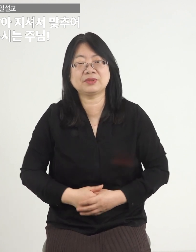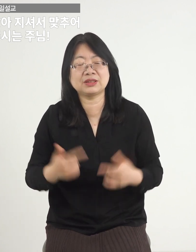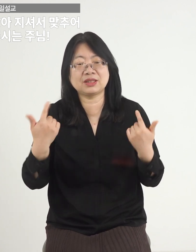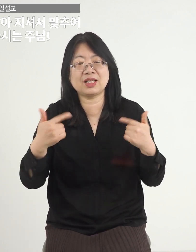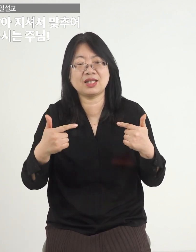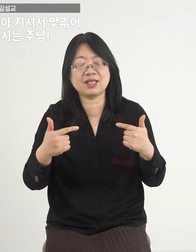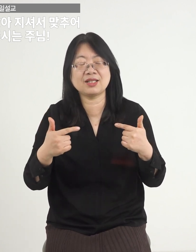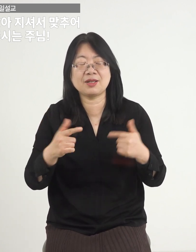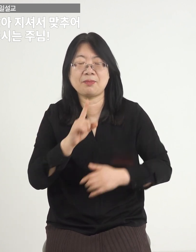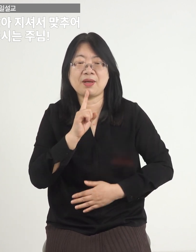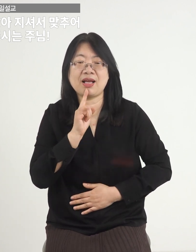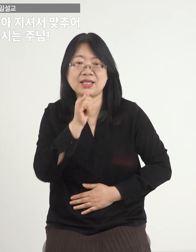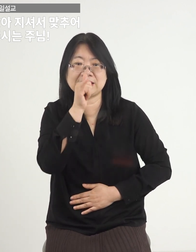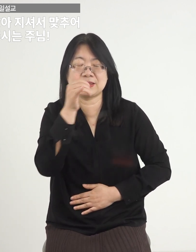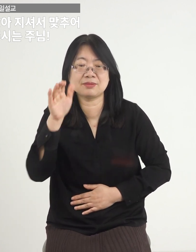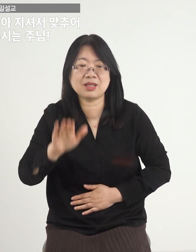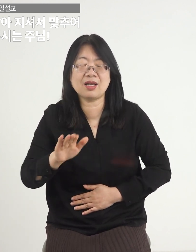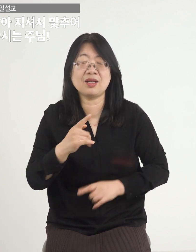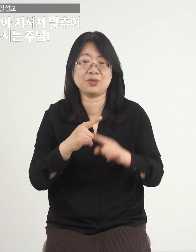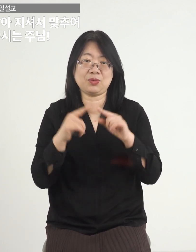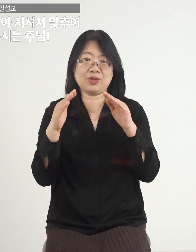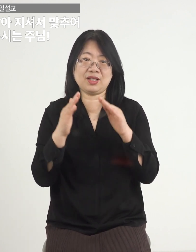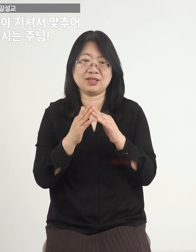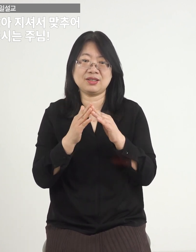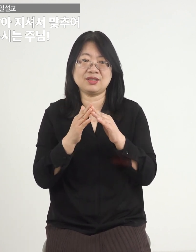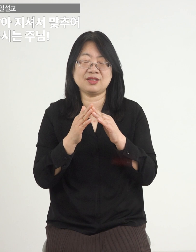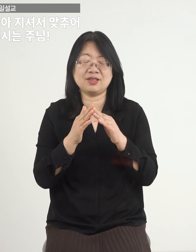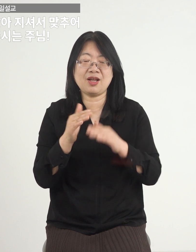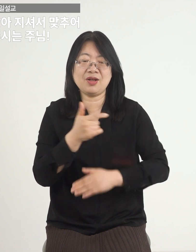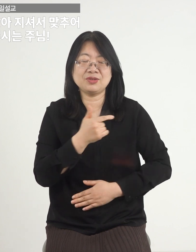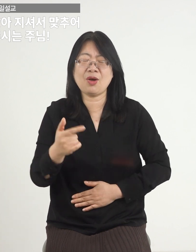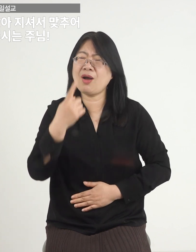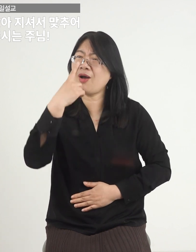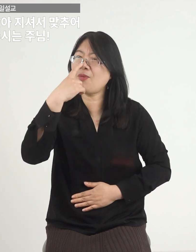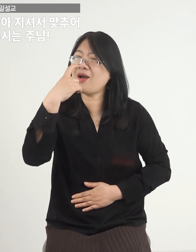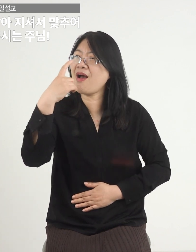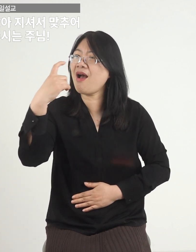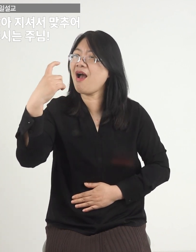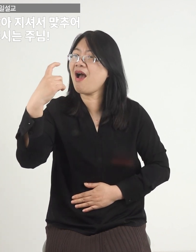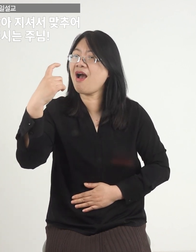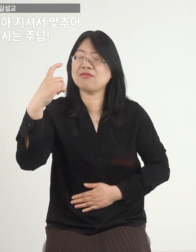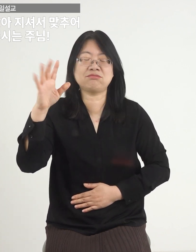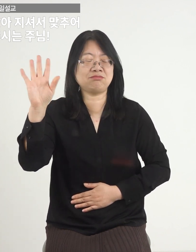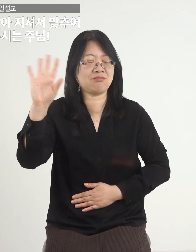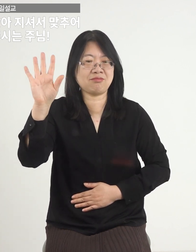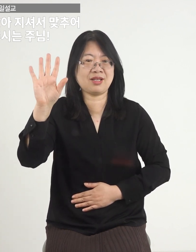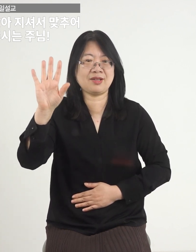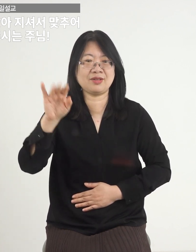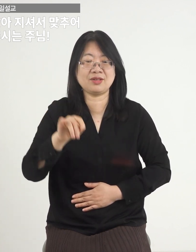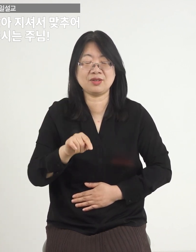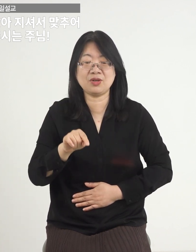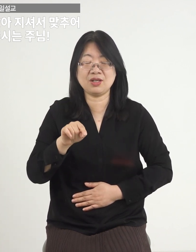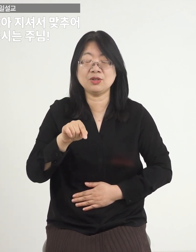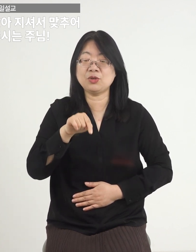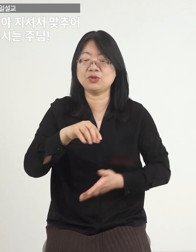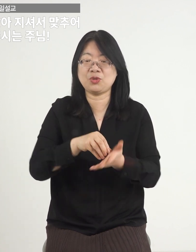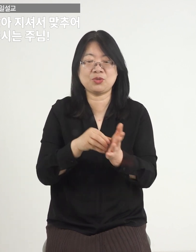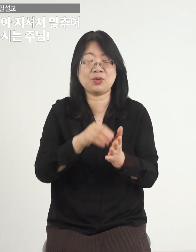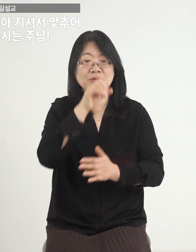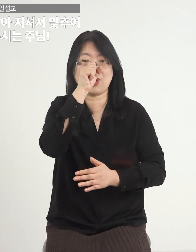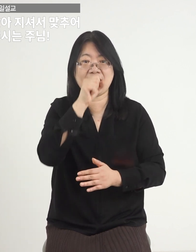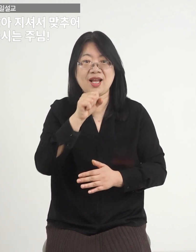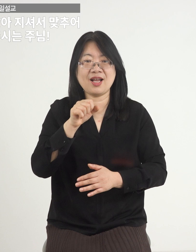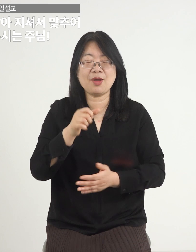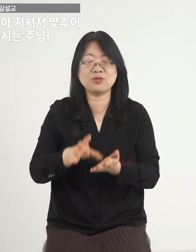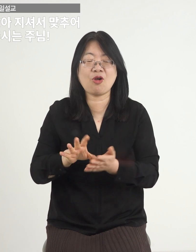늘 강조하지만 교회는 너무 럭셔리해져도 안 돼요. 딱 이 정도면 좋아요.